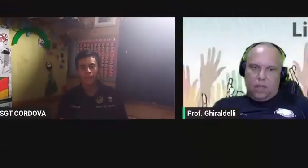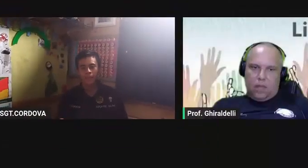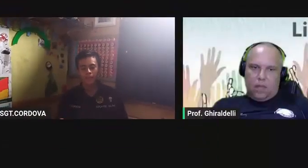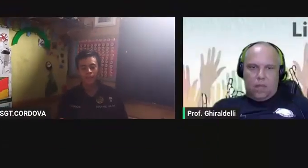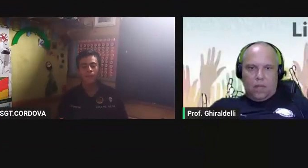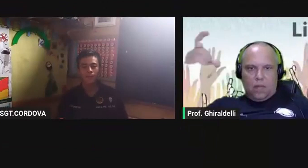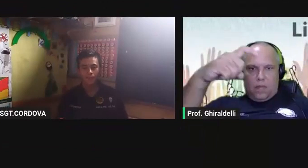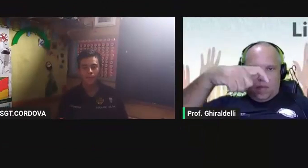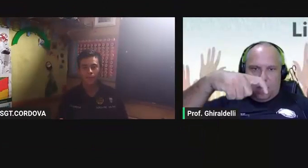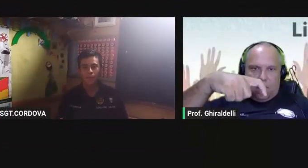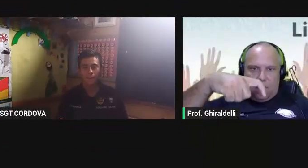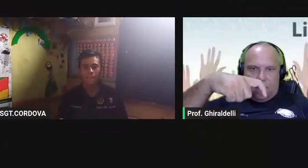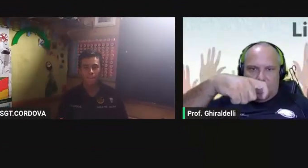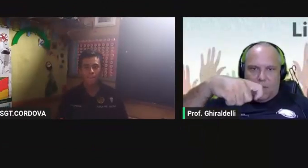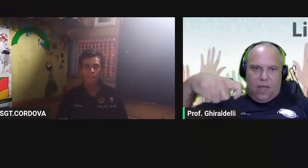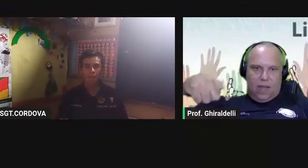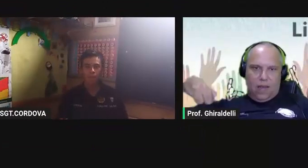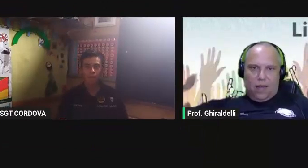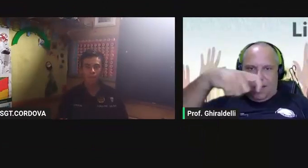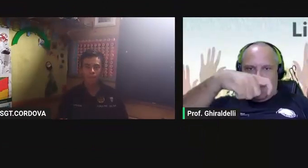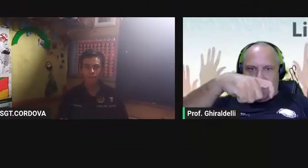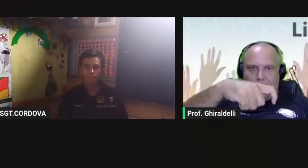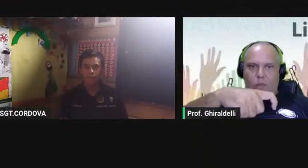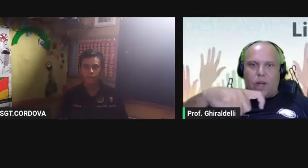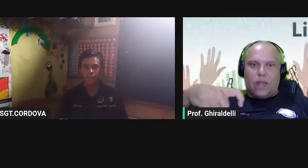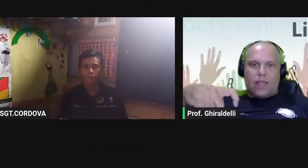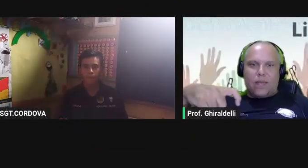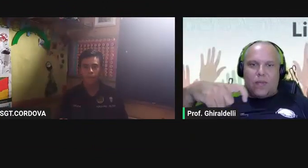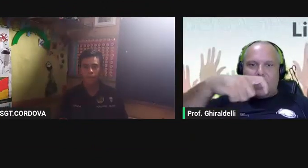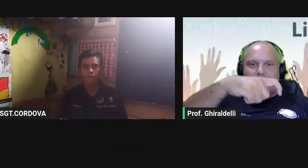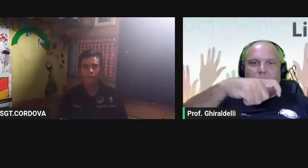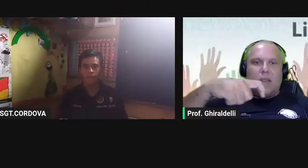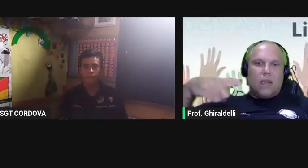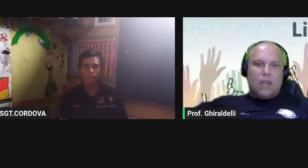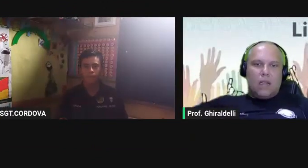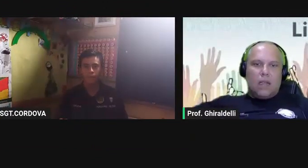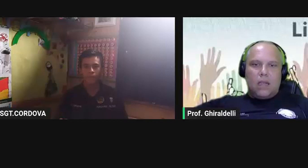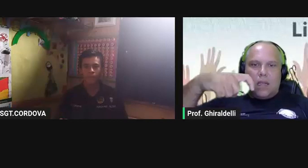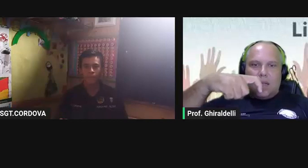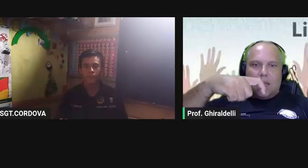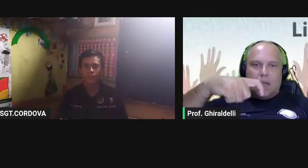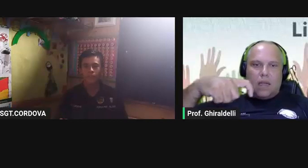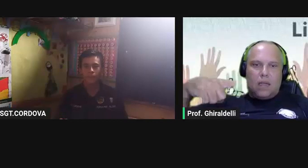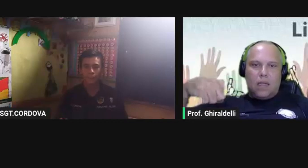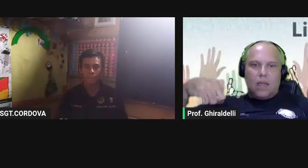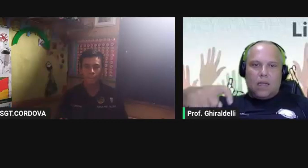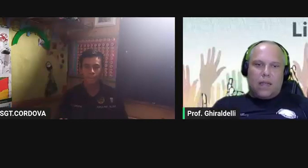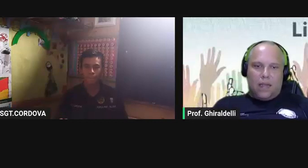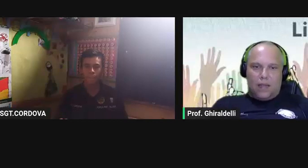Seria isso. né? Opa, tá subindo. Isso mesmo, galera. É isso.